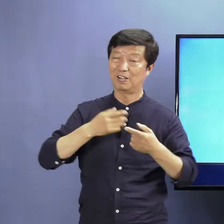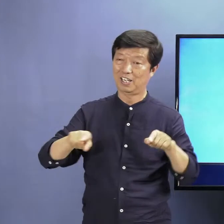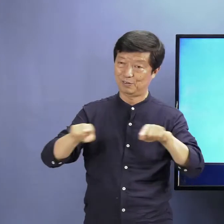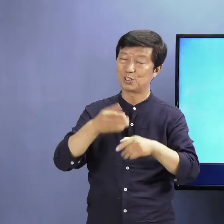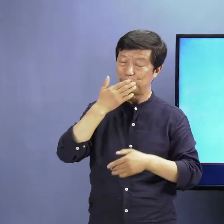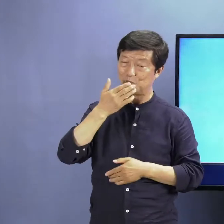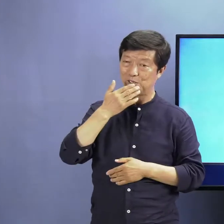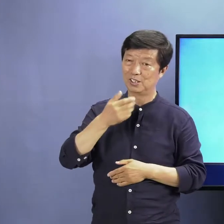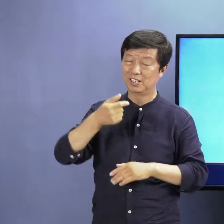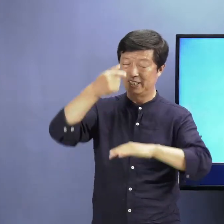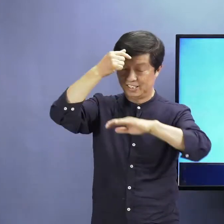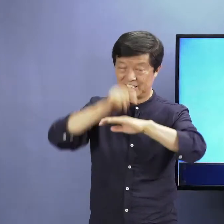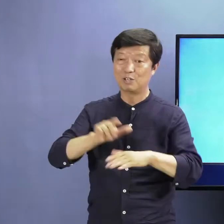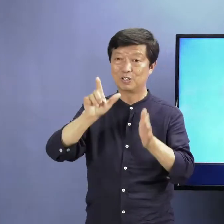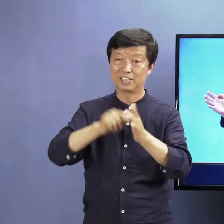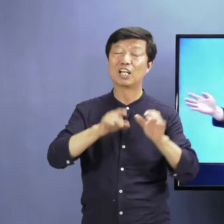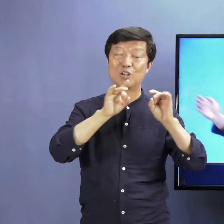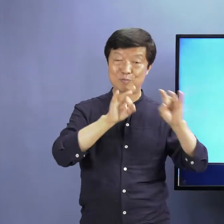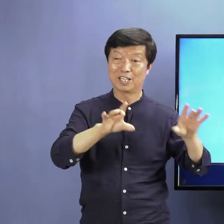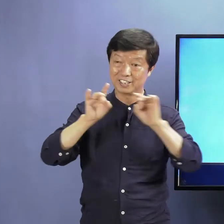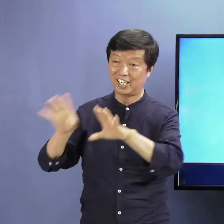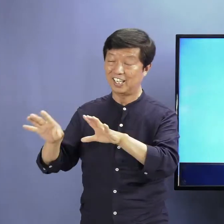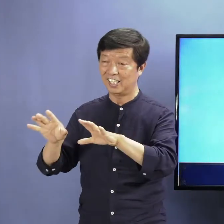예배 때마다 찬양하면서.